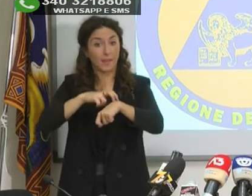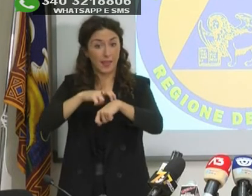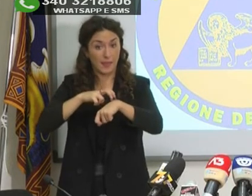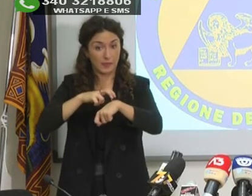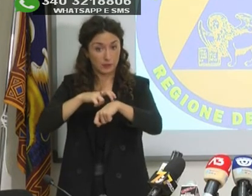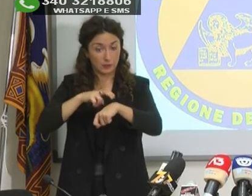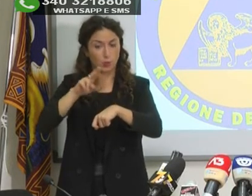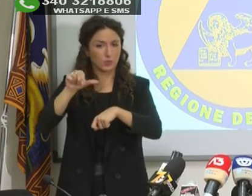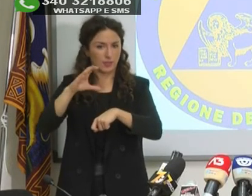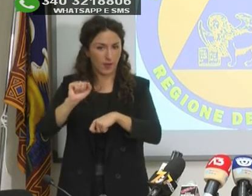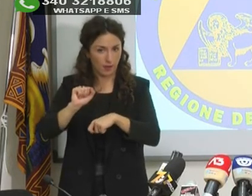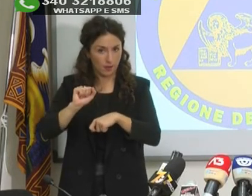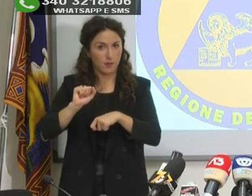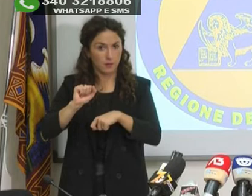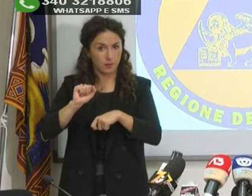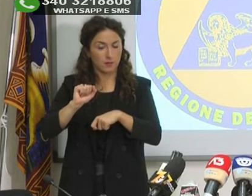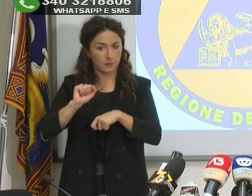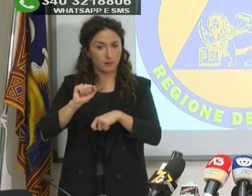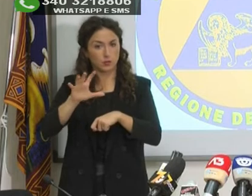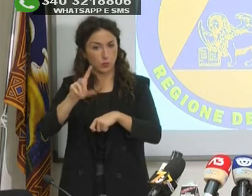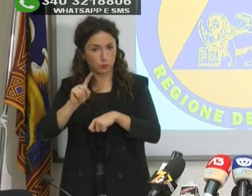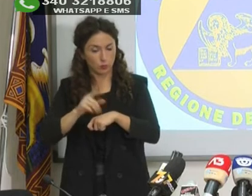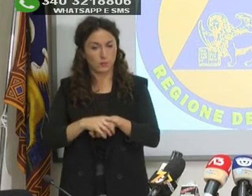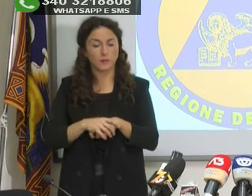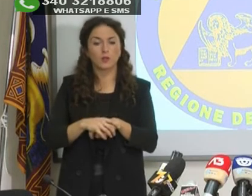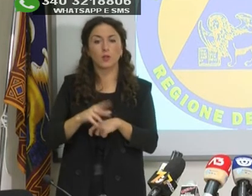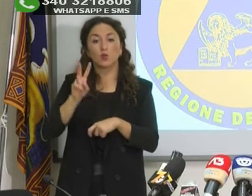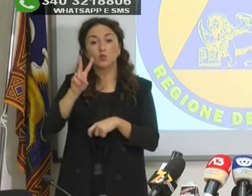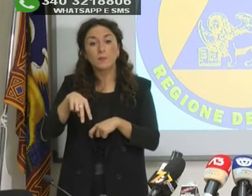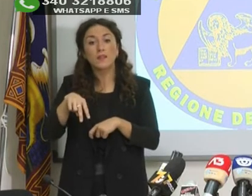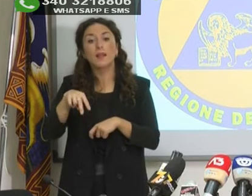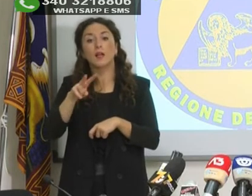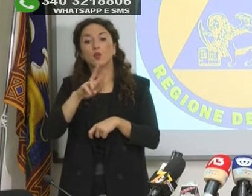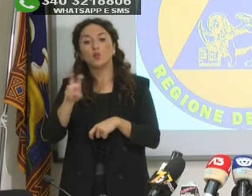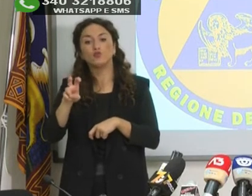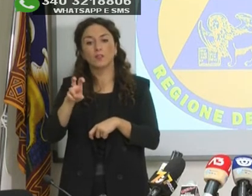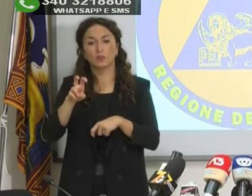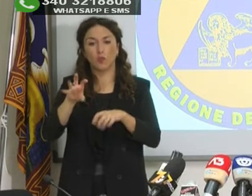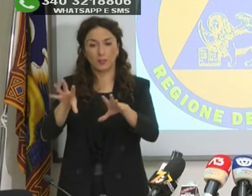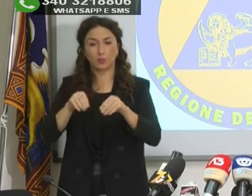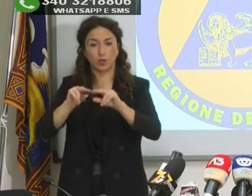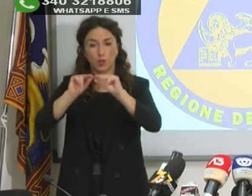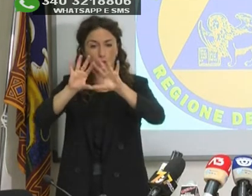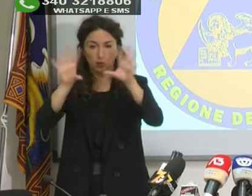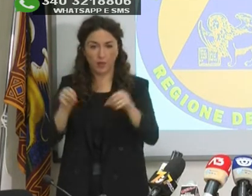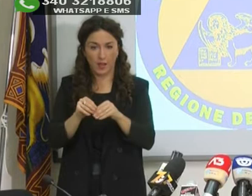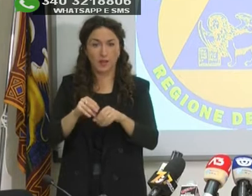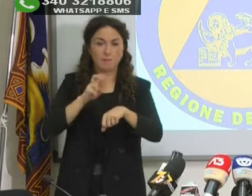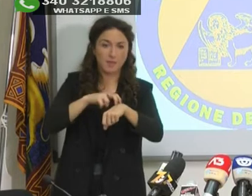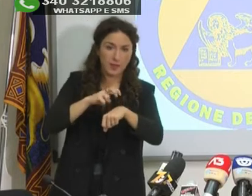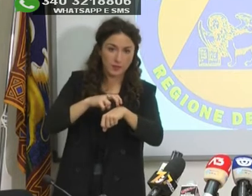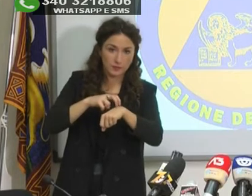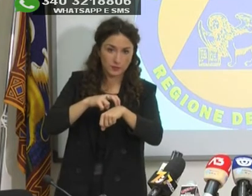delle USCA per capirci, delle 51 USCA. Quindi oggi siamo a 2.200 assunzioni totali tra